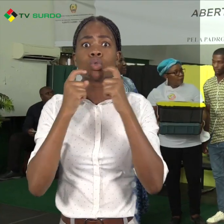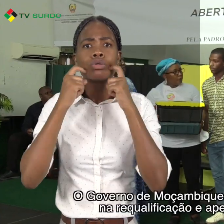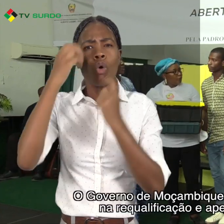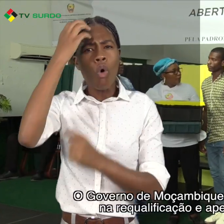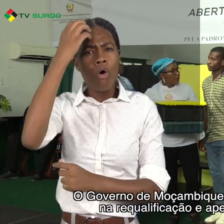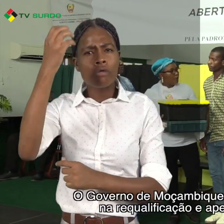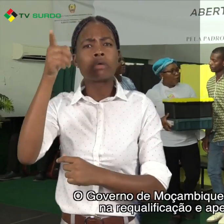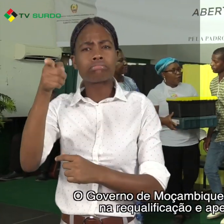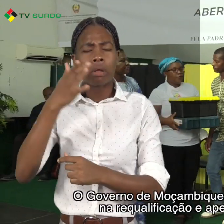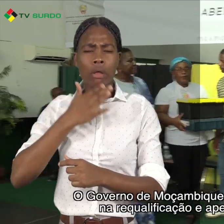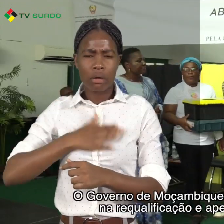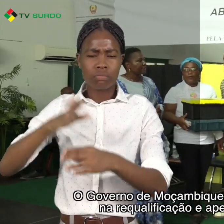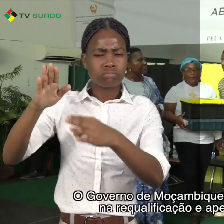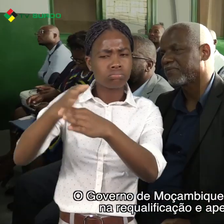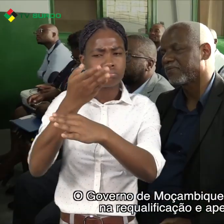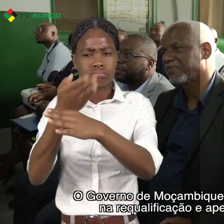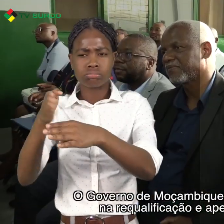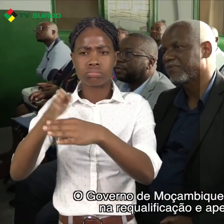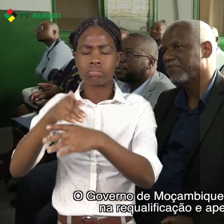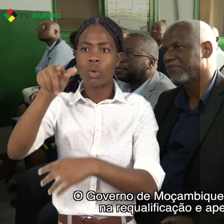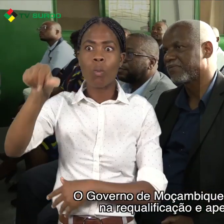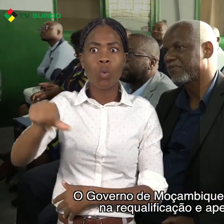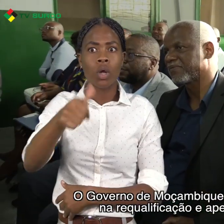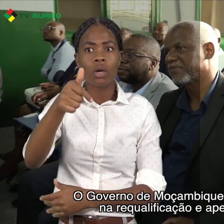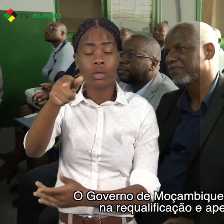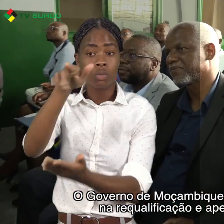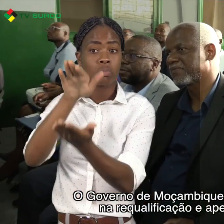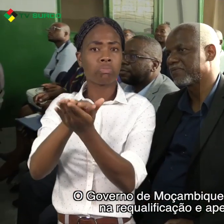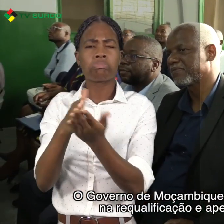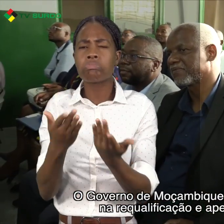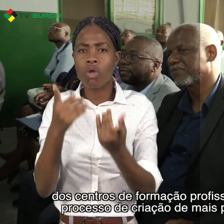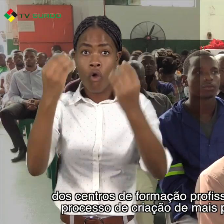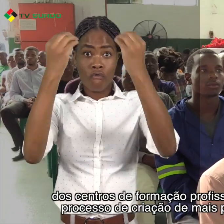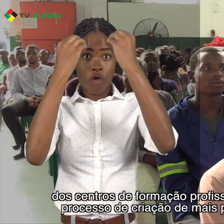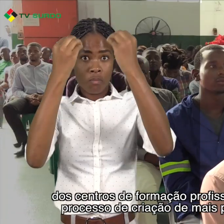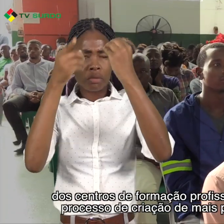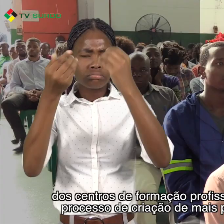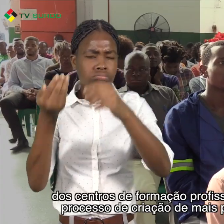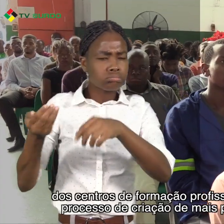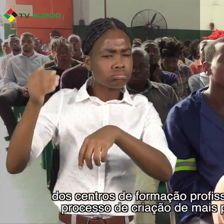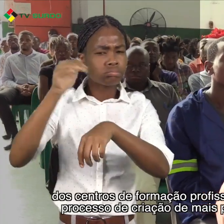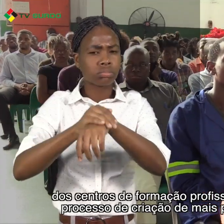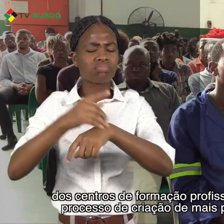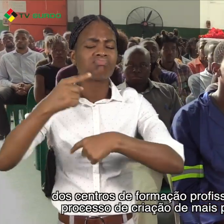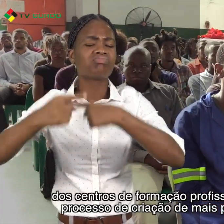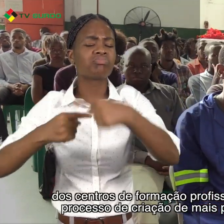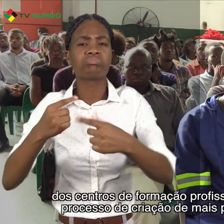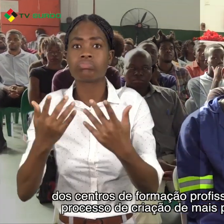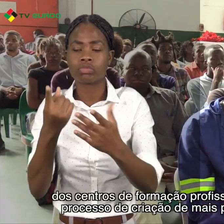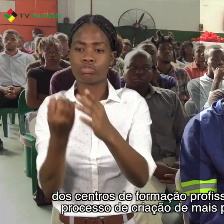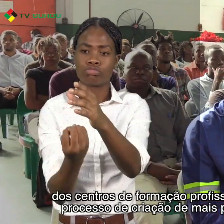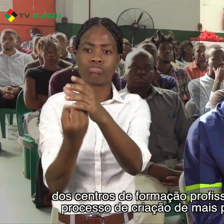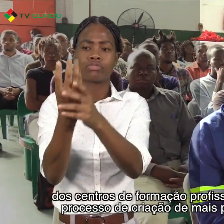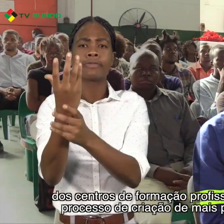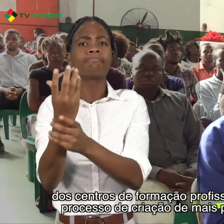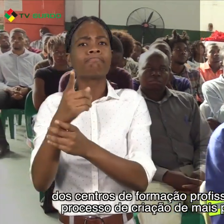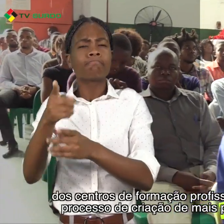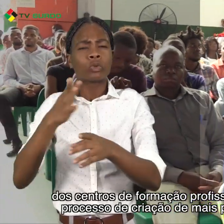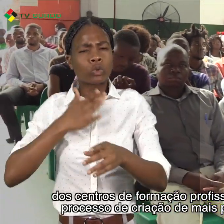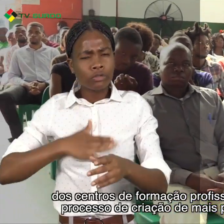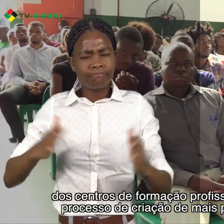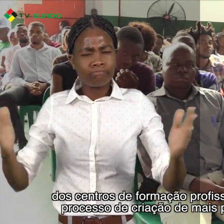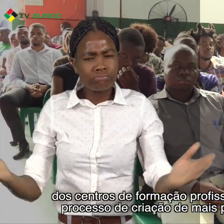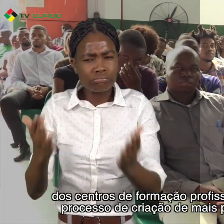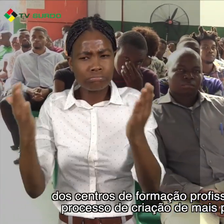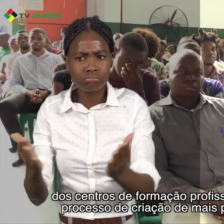O Governo de Moçambique pretende apostar na requalificação e apetrechamento dos centros de formação profissional para acelerar o